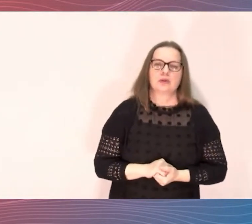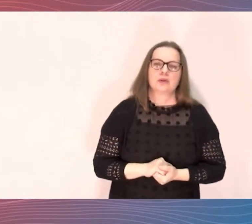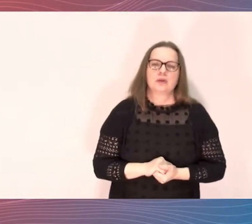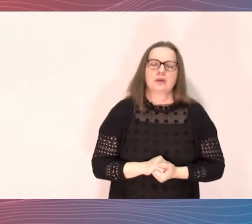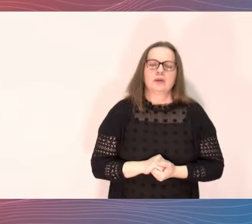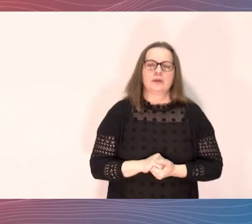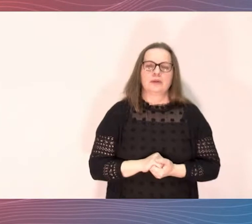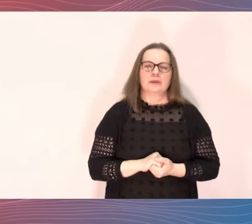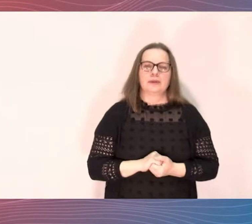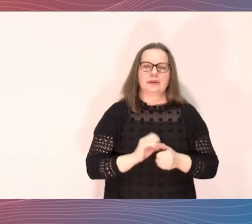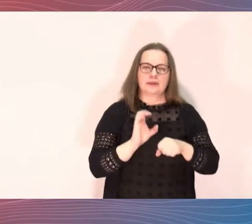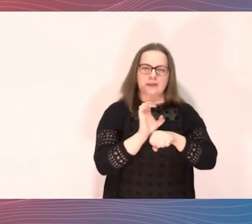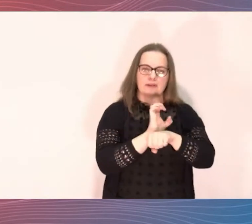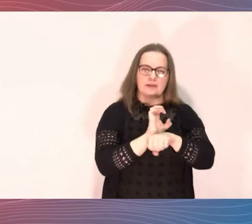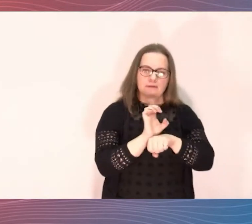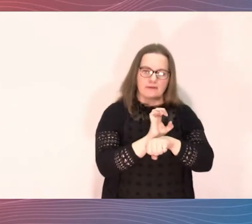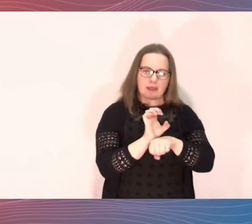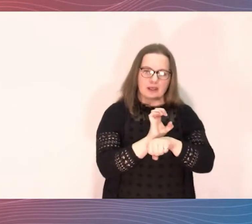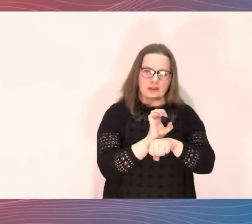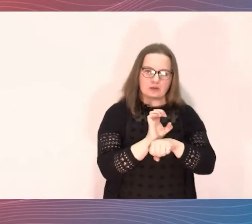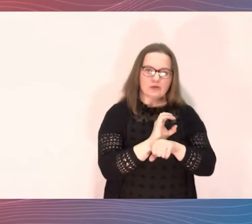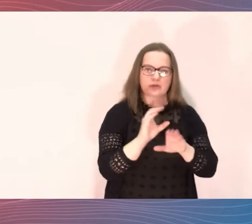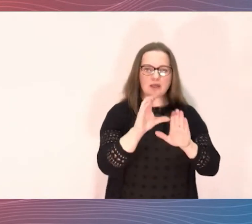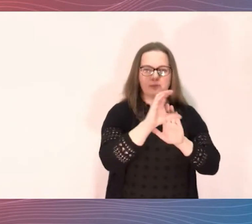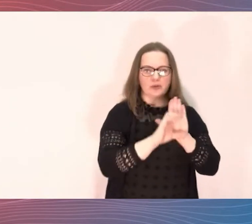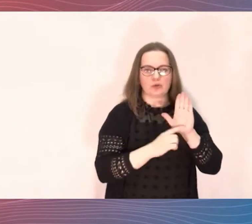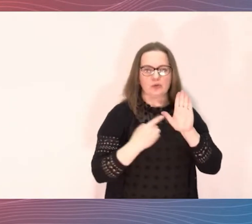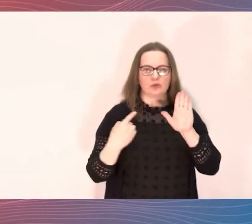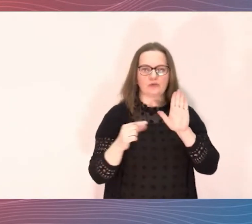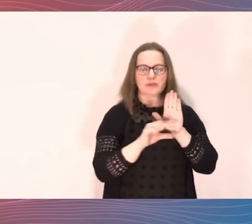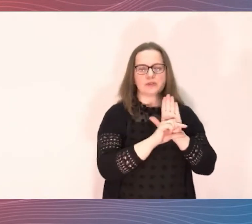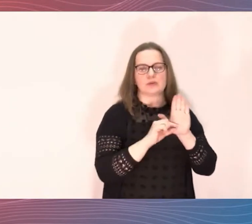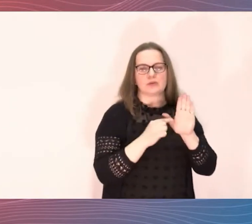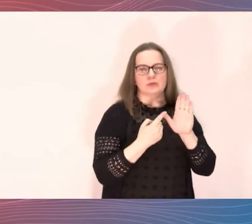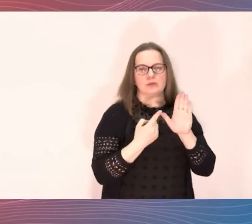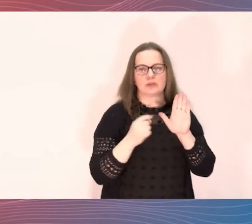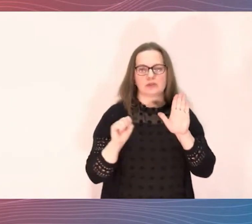Lá de Efésios, né? Efésios 1.